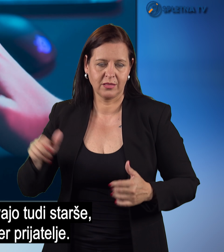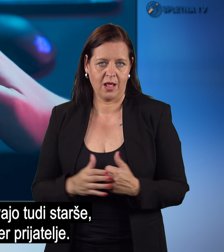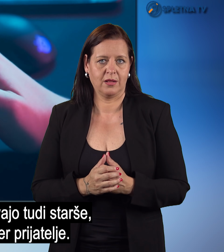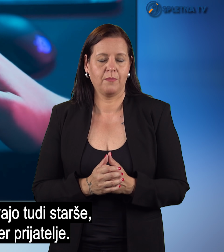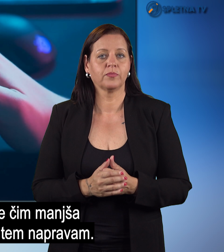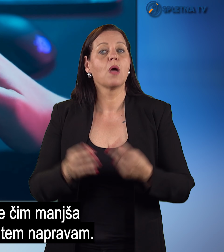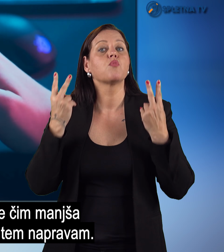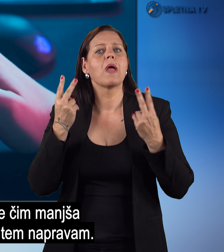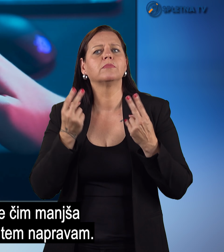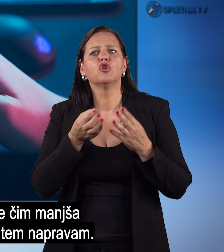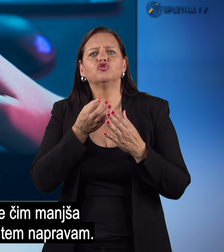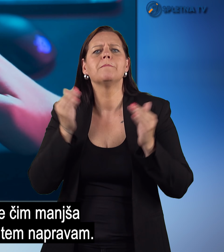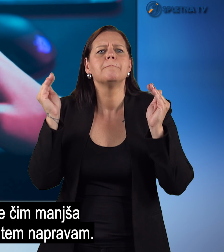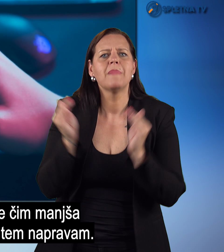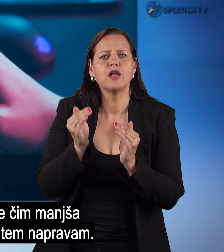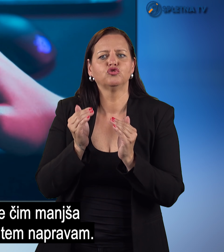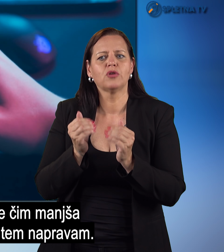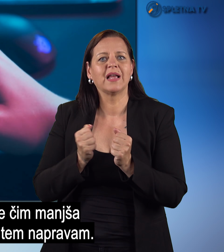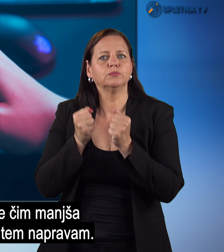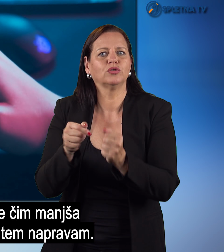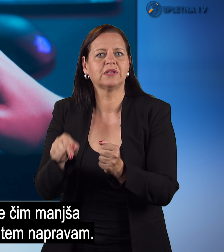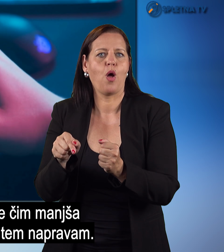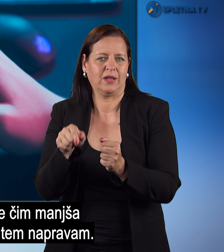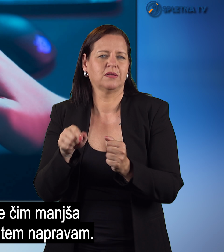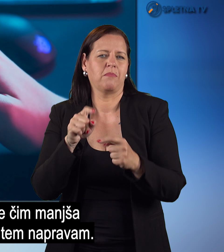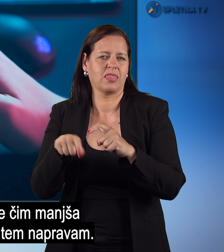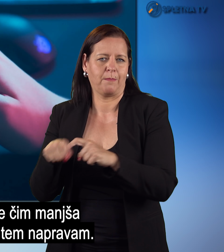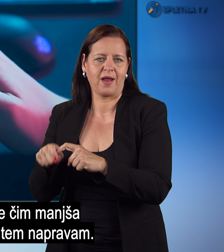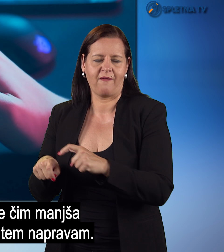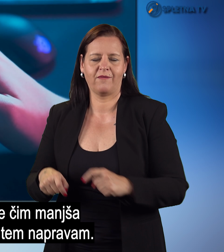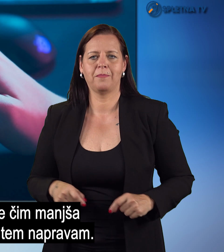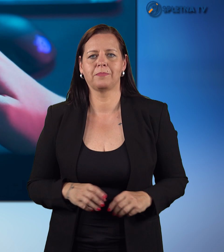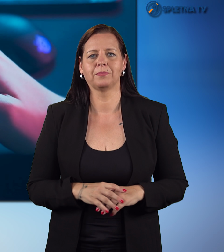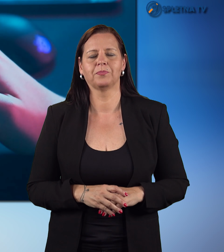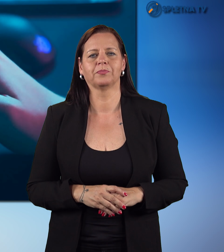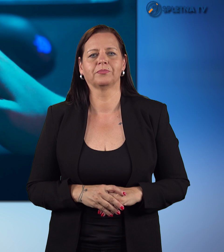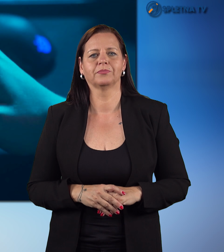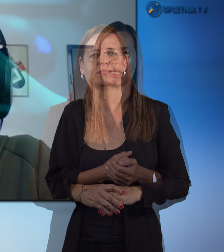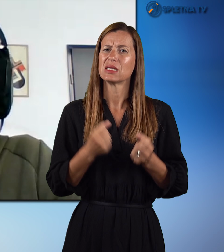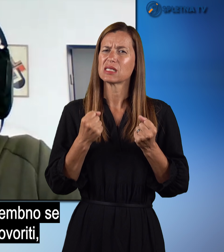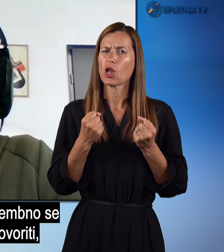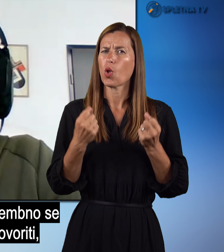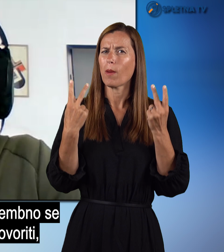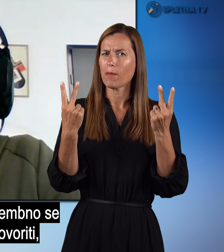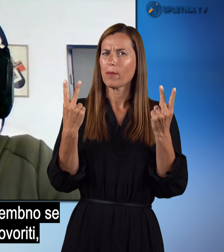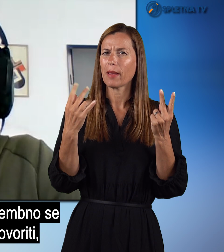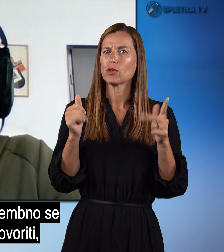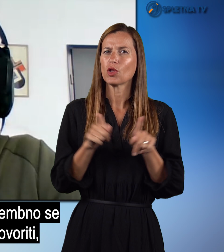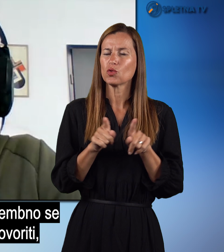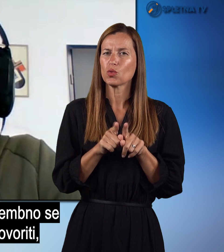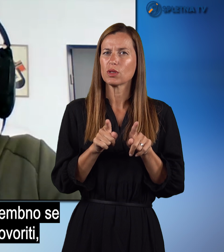prijatelje. Pomembna je čim manjša izpostavljenost tem napravam. Zelo pomembno je